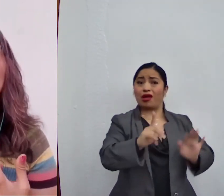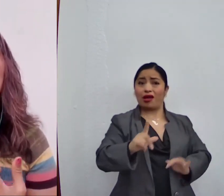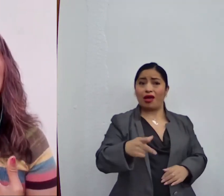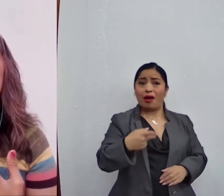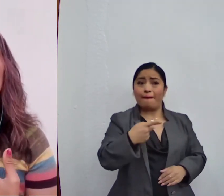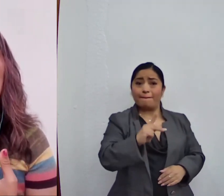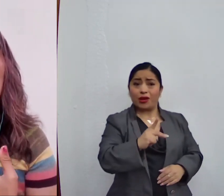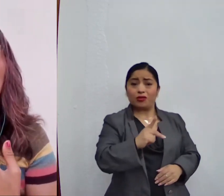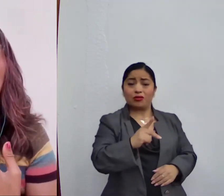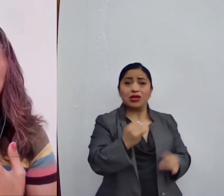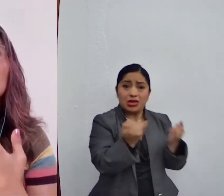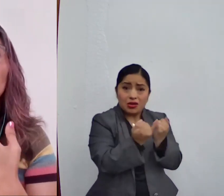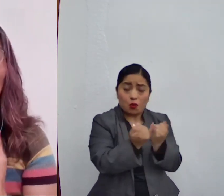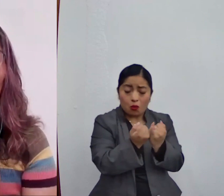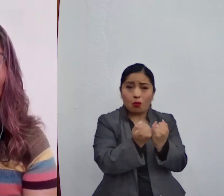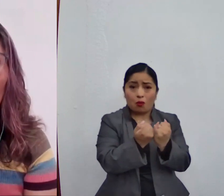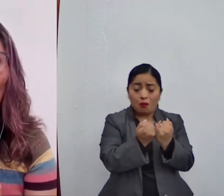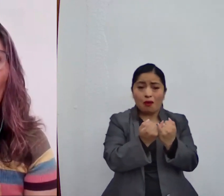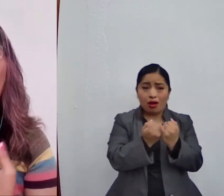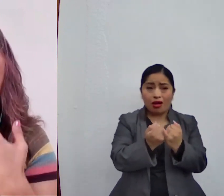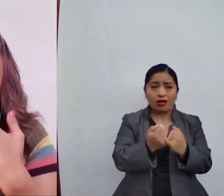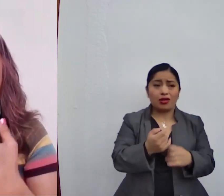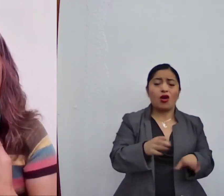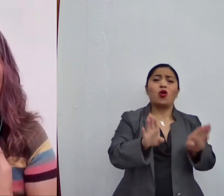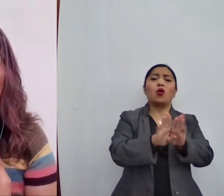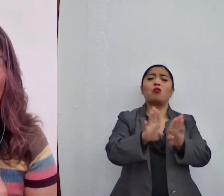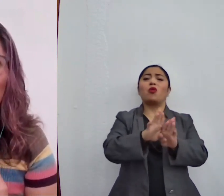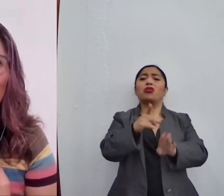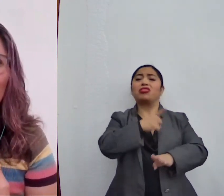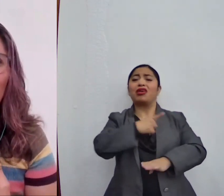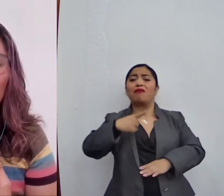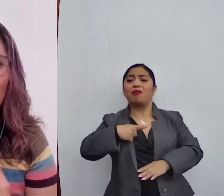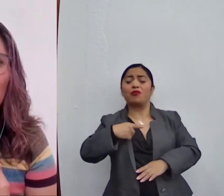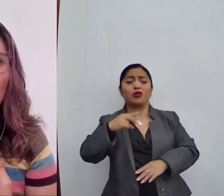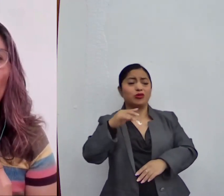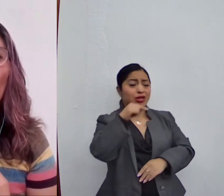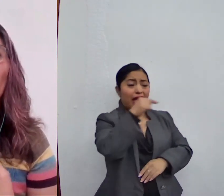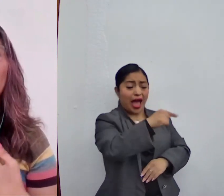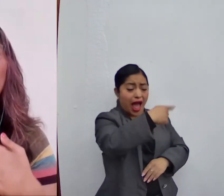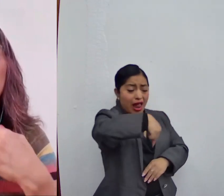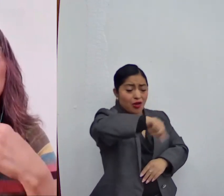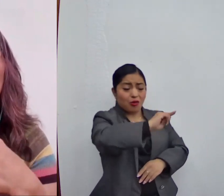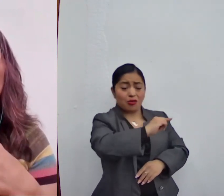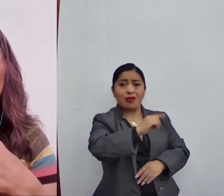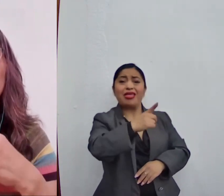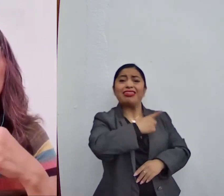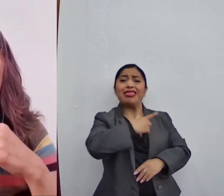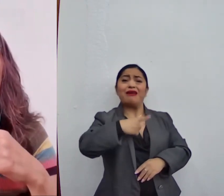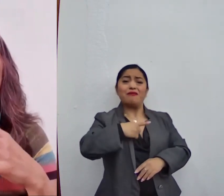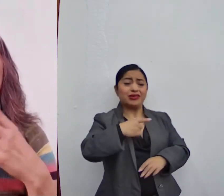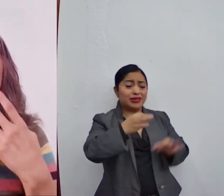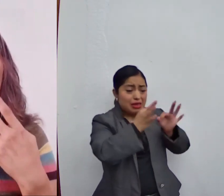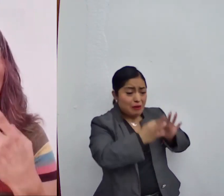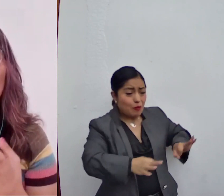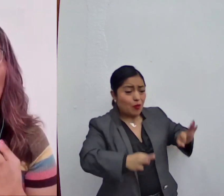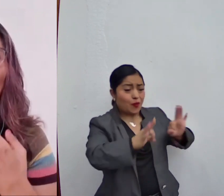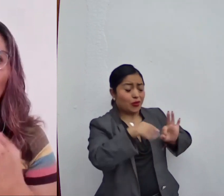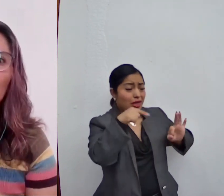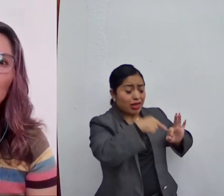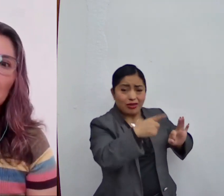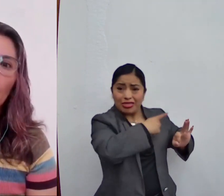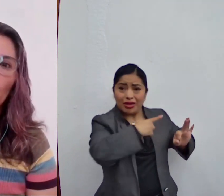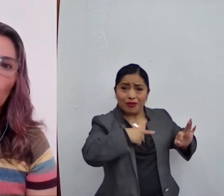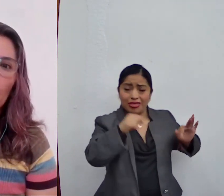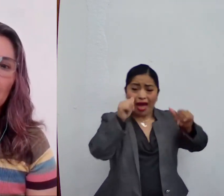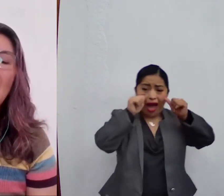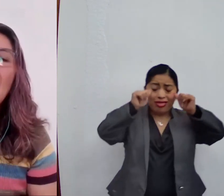pero también en esta instrucción adecuada e interés, ¿sí? Por parte de las personas que estén encabezando